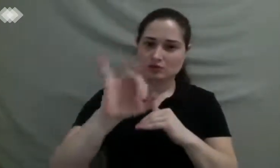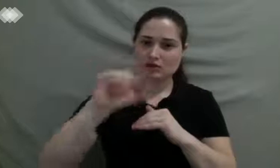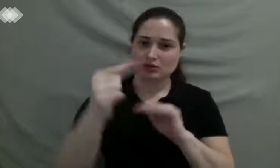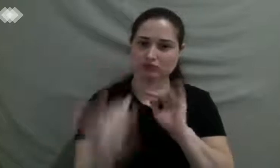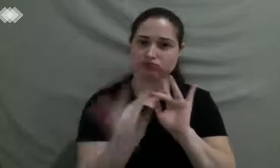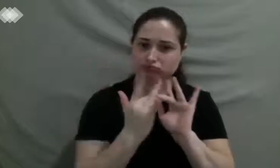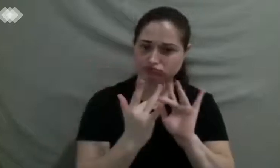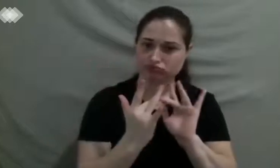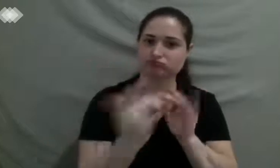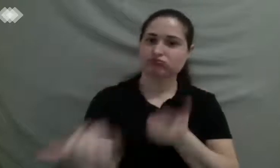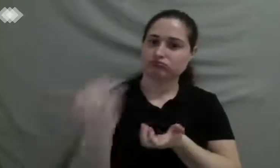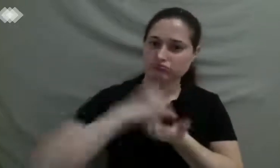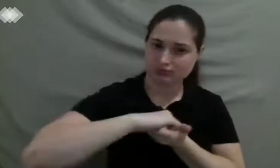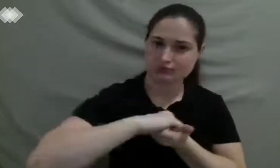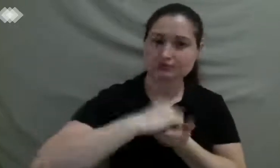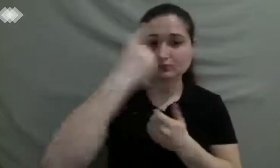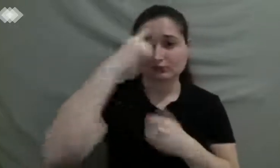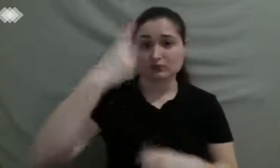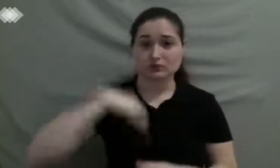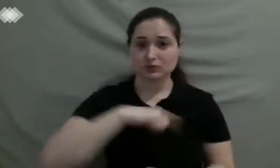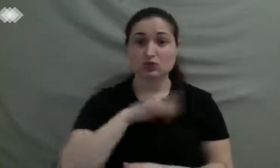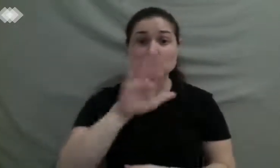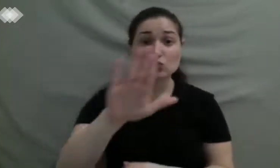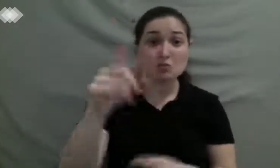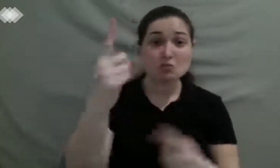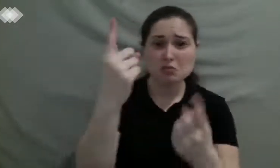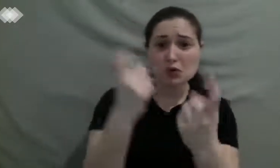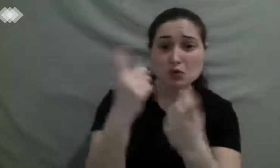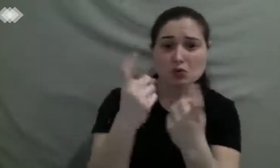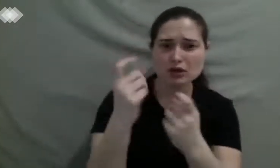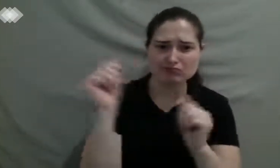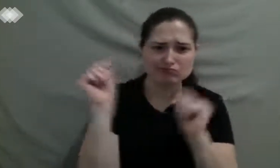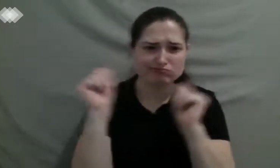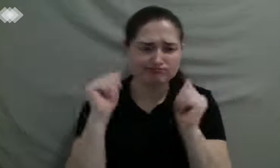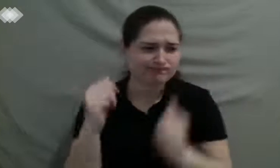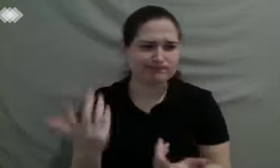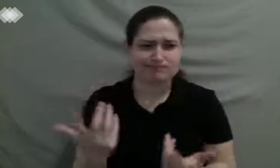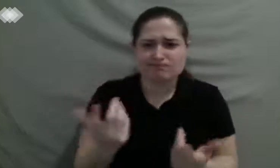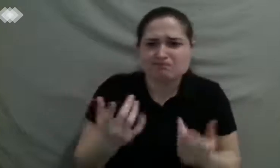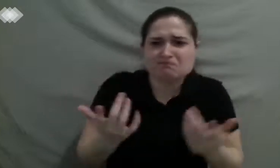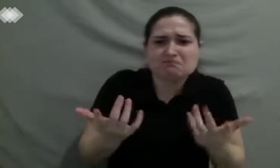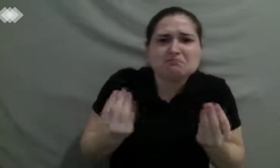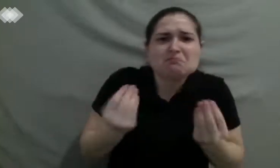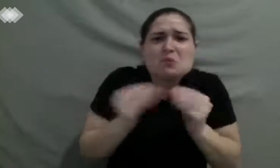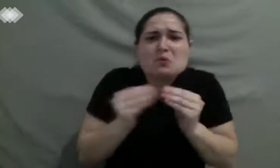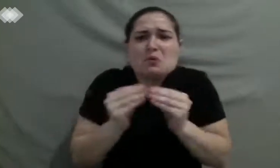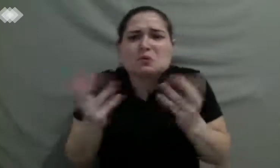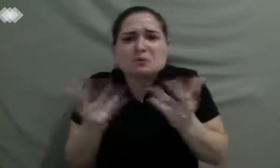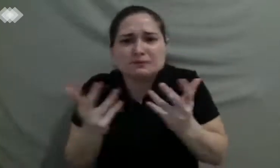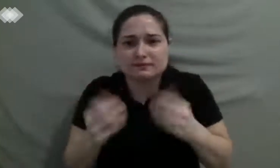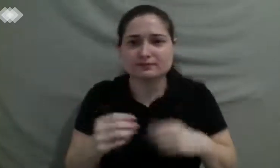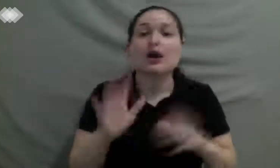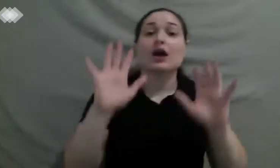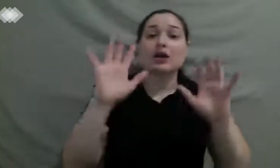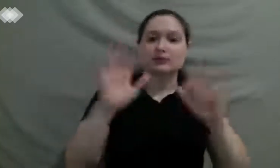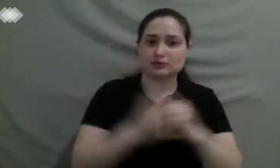que podamos contestarles otras preguntas, otras inquietudes y hablarles más de nuestros proyectos. No quiero que